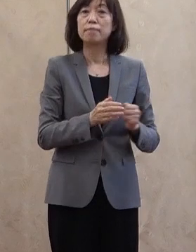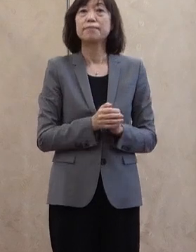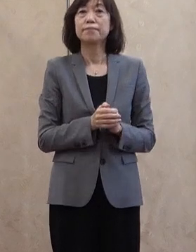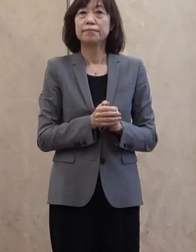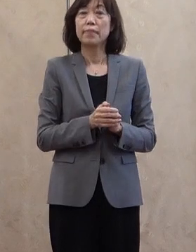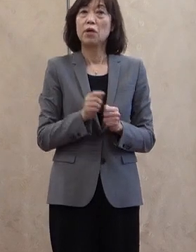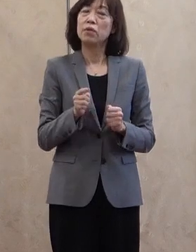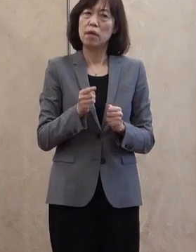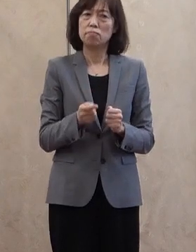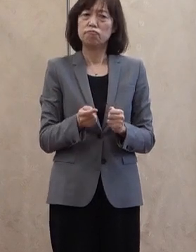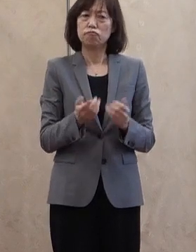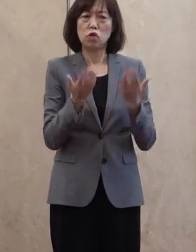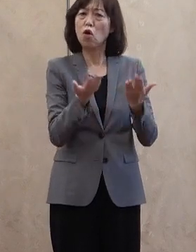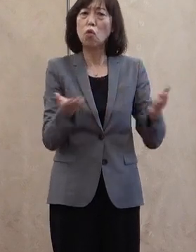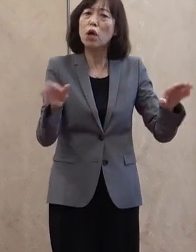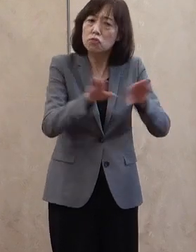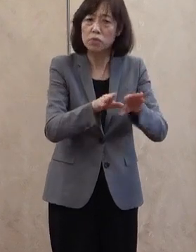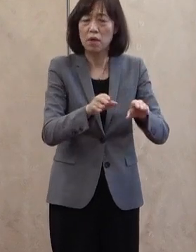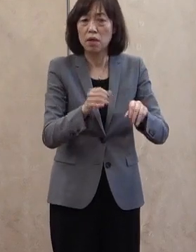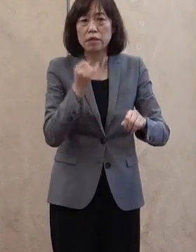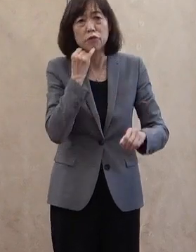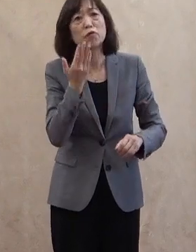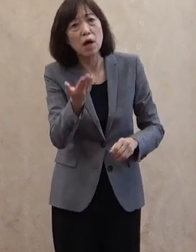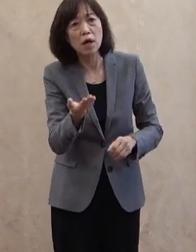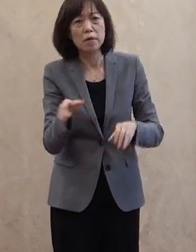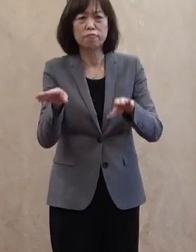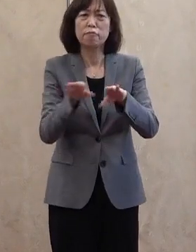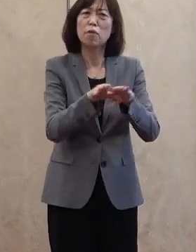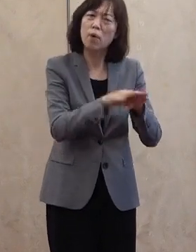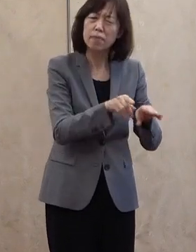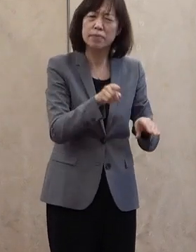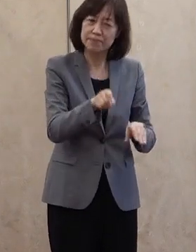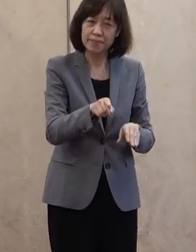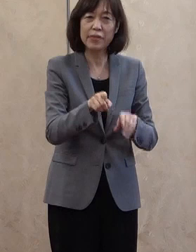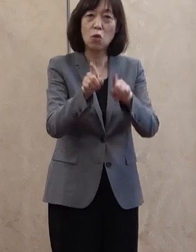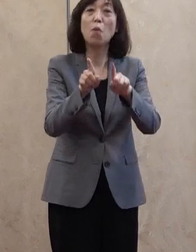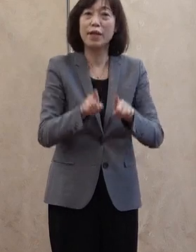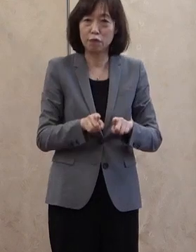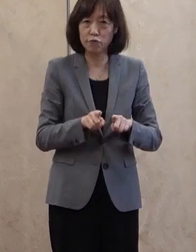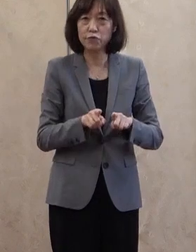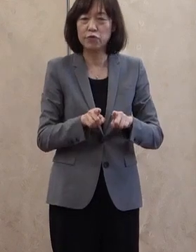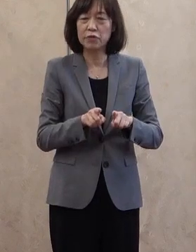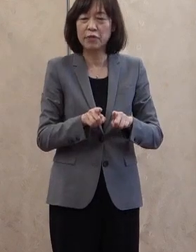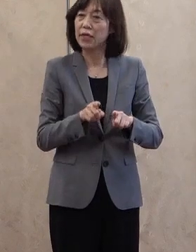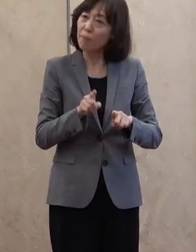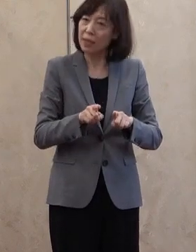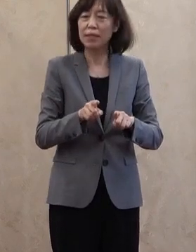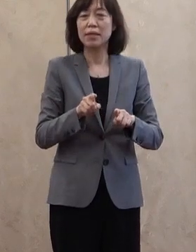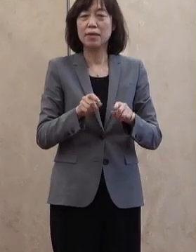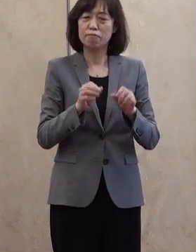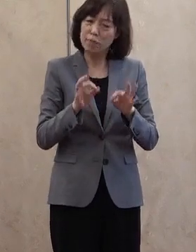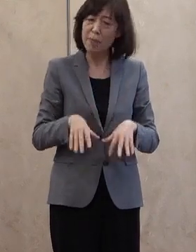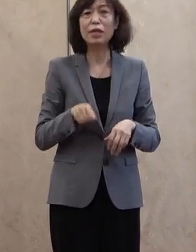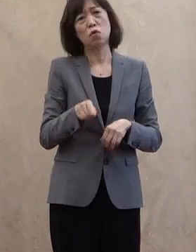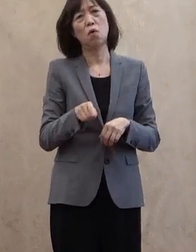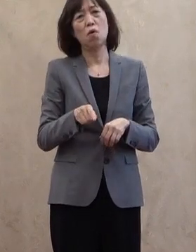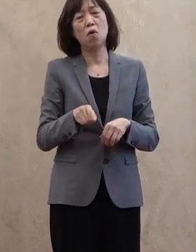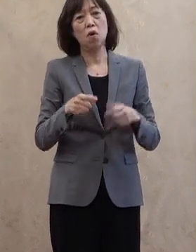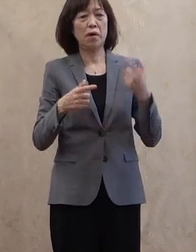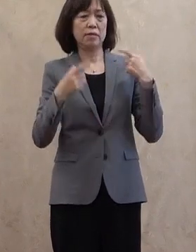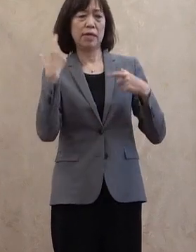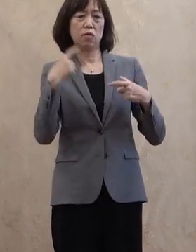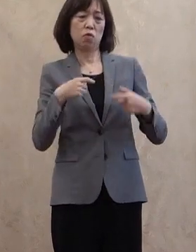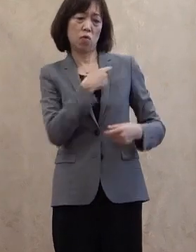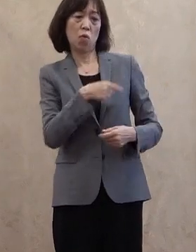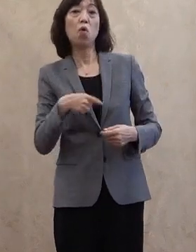それも休校したらいいじゃないかという意見もあると思うんですけど、休校に伴うデメリット、つまり生徒の心身に与える